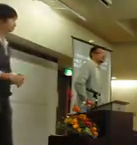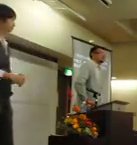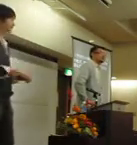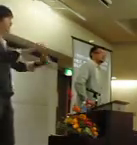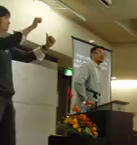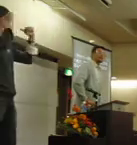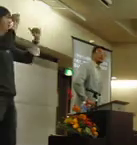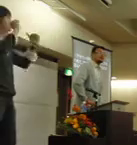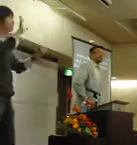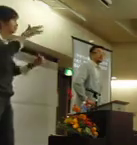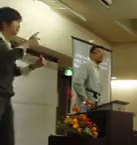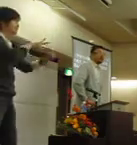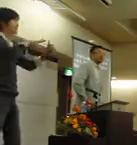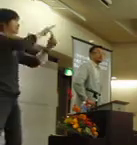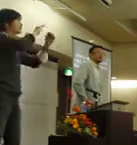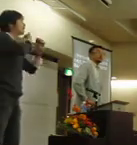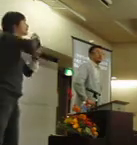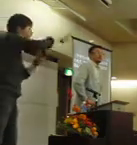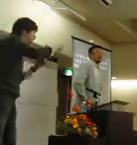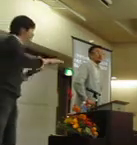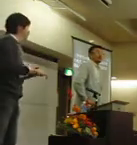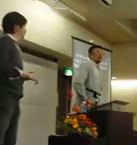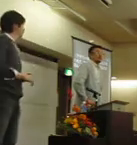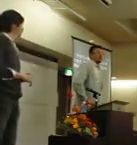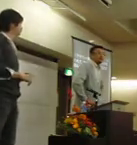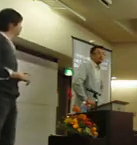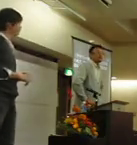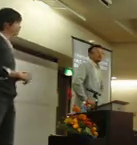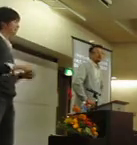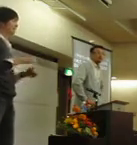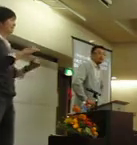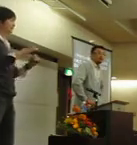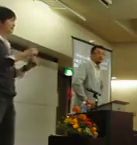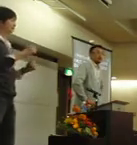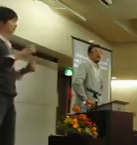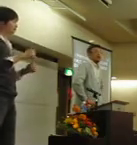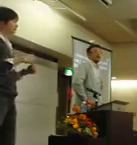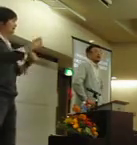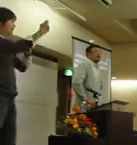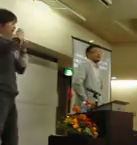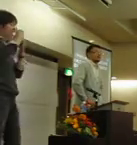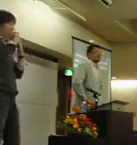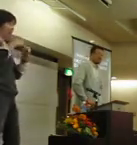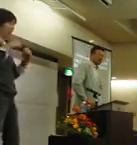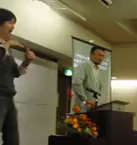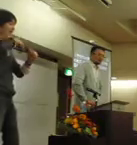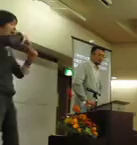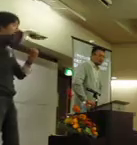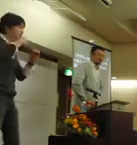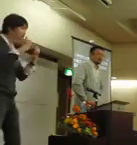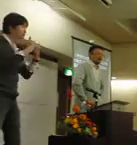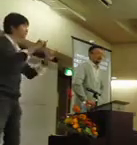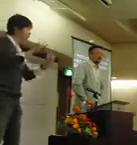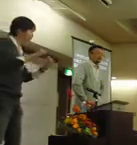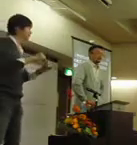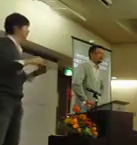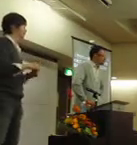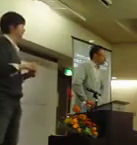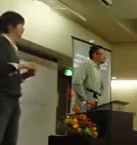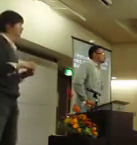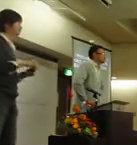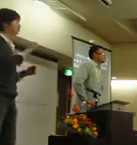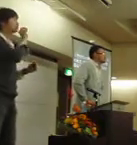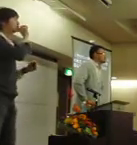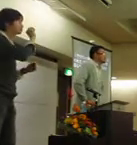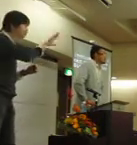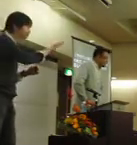裁判でもまた死刑などでも遺族の心が、遺族の人が